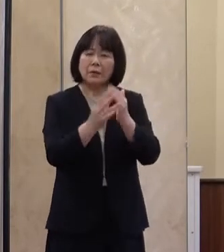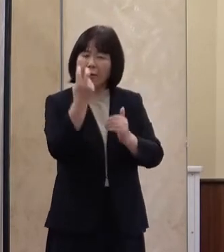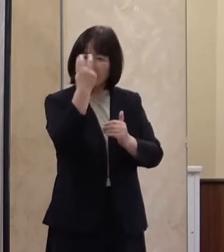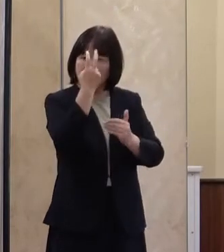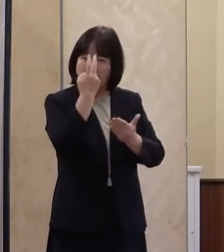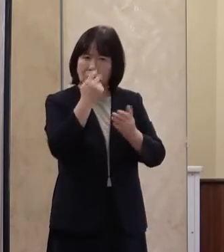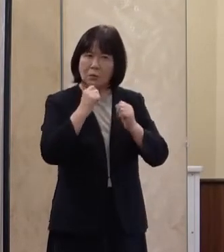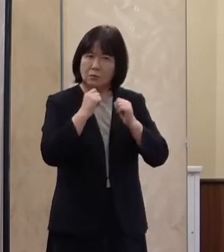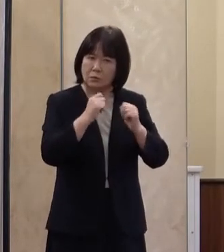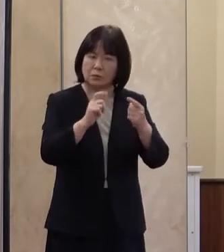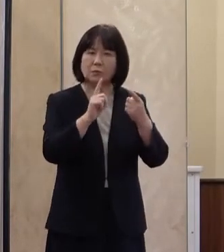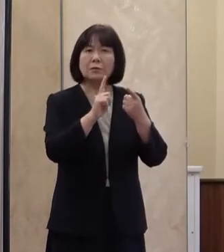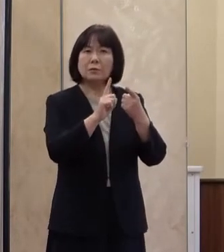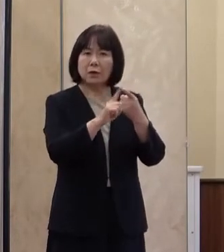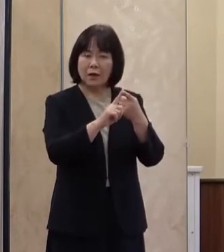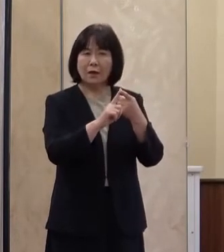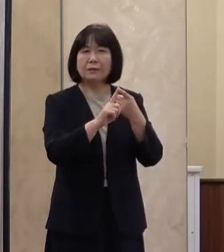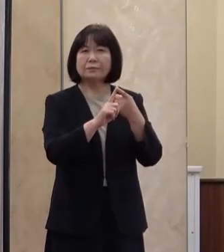か、